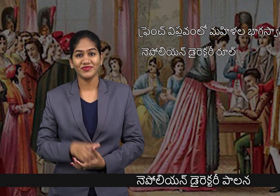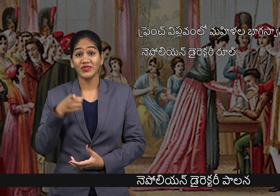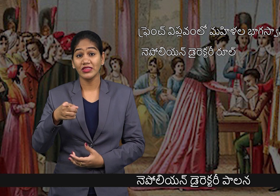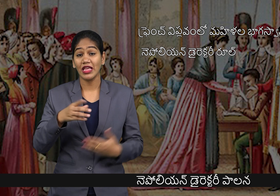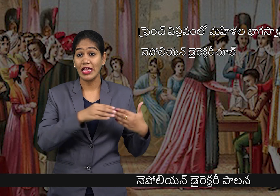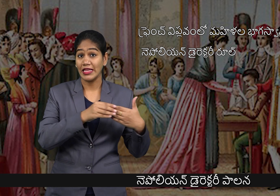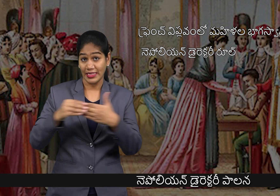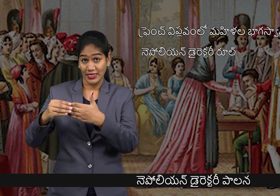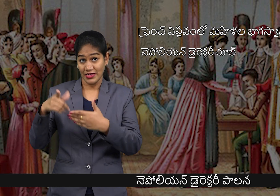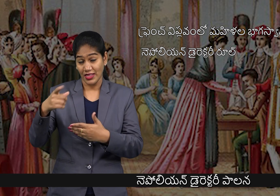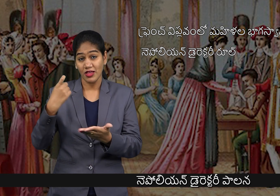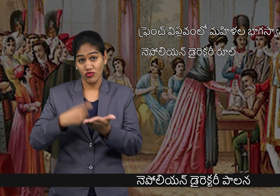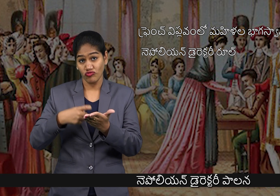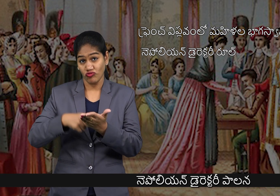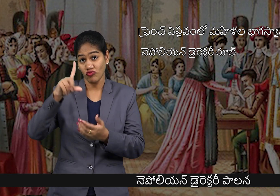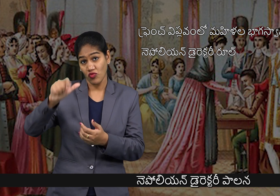నెపోలియన్ డైరెక్టరీ పాలన,